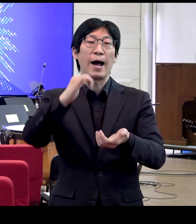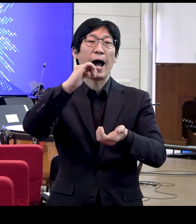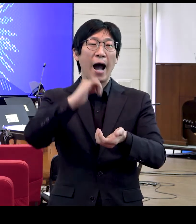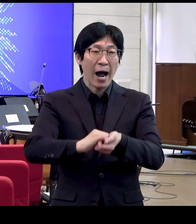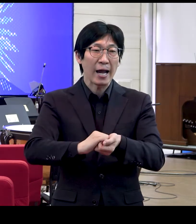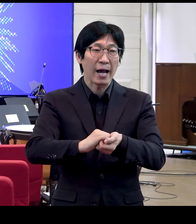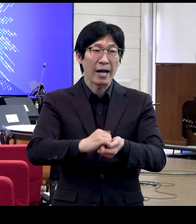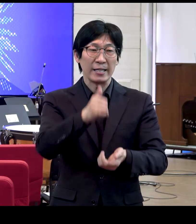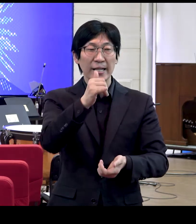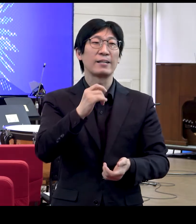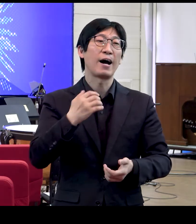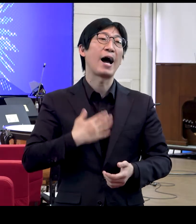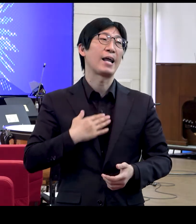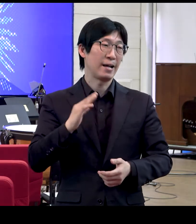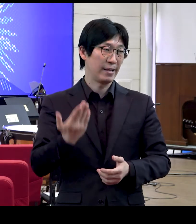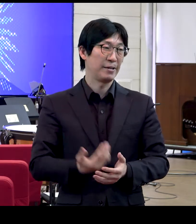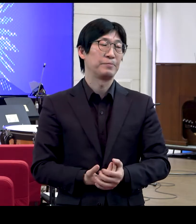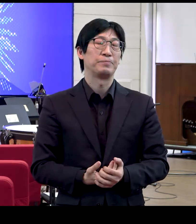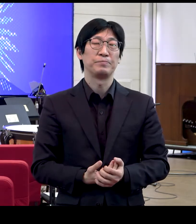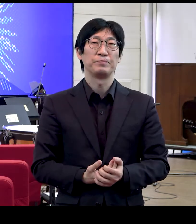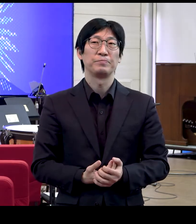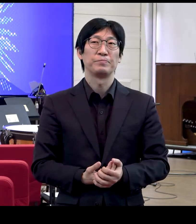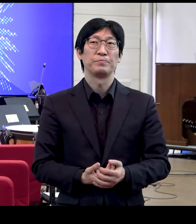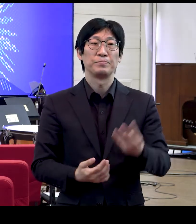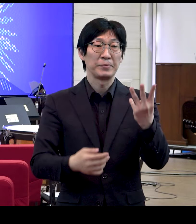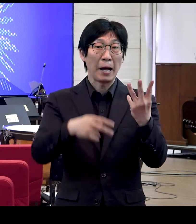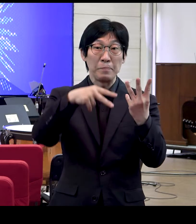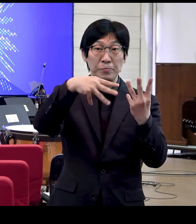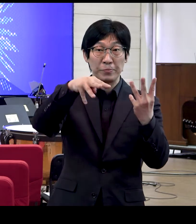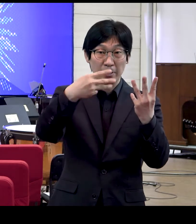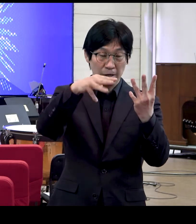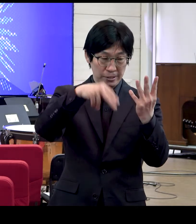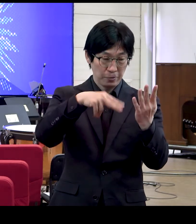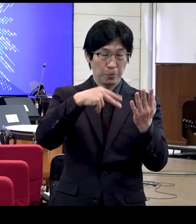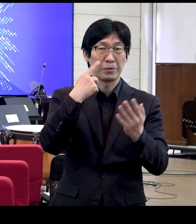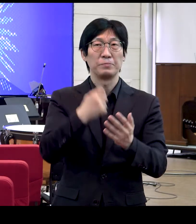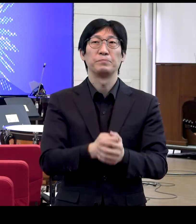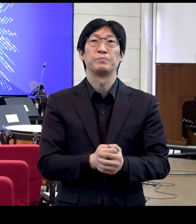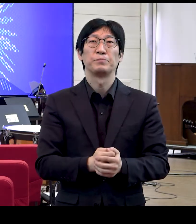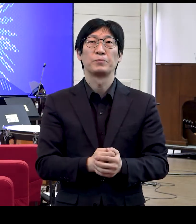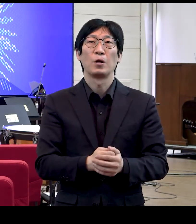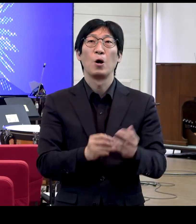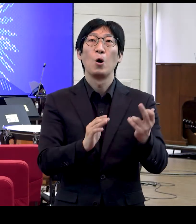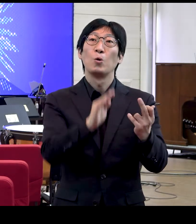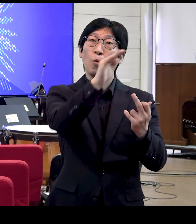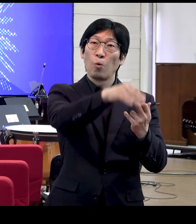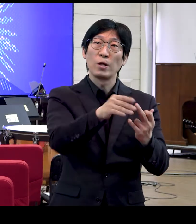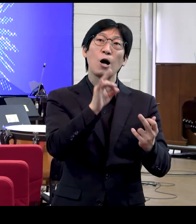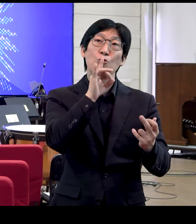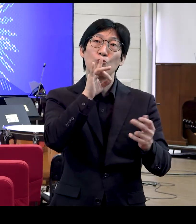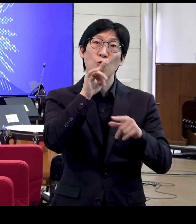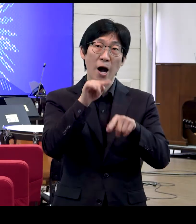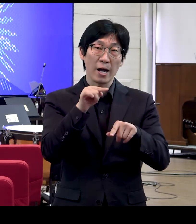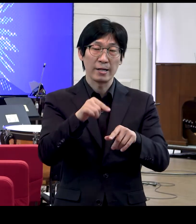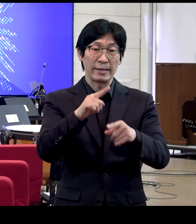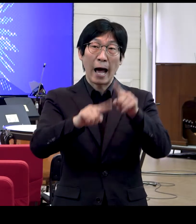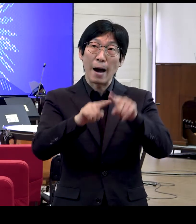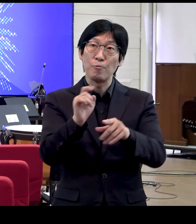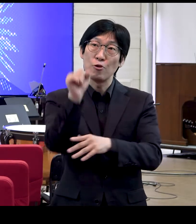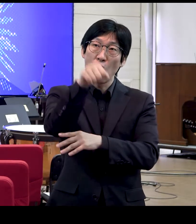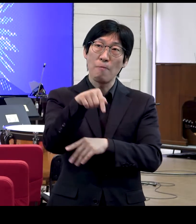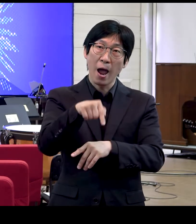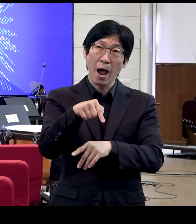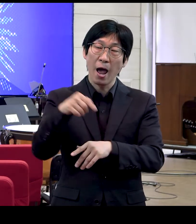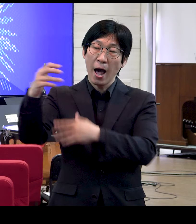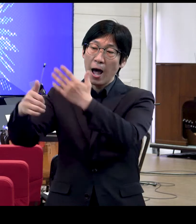겁니다. 인간의 한계성. 우리 3절 말씀을 함께 읽겠습니다. 3절 같이 읽습니다. 동산